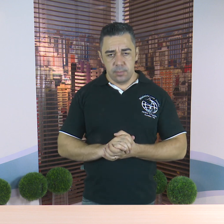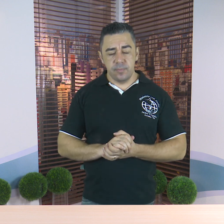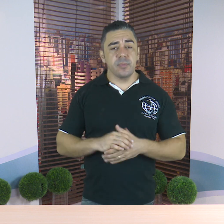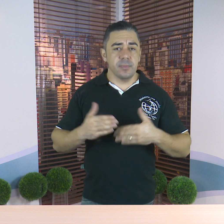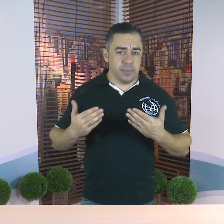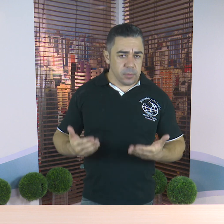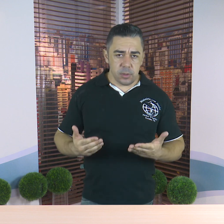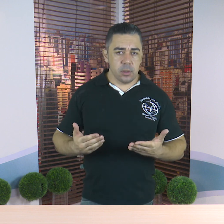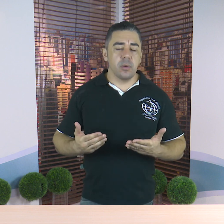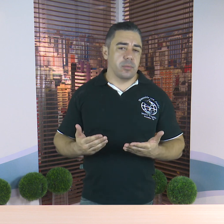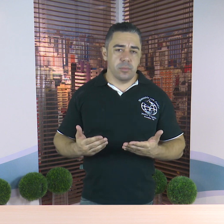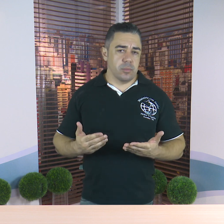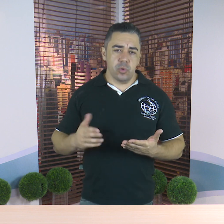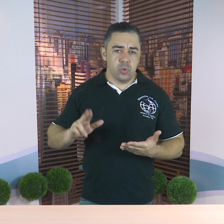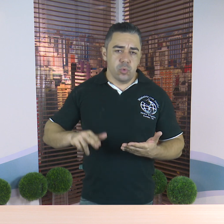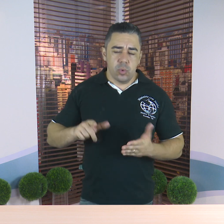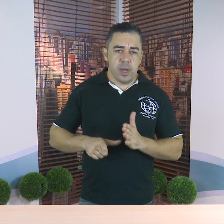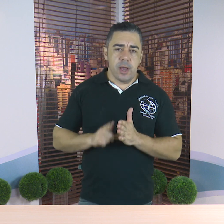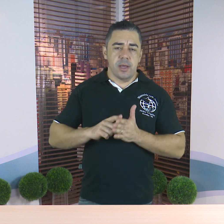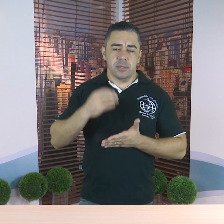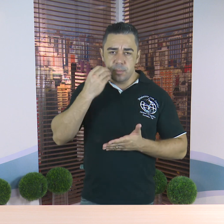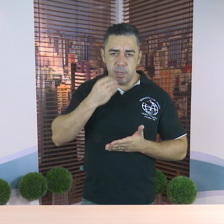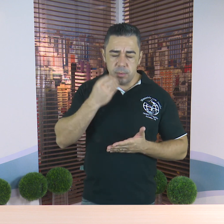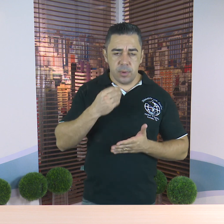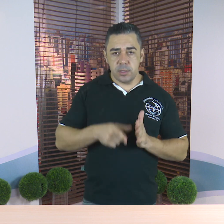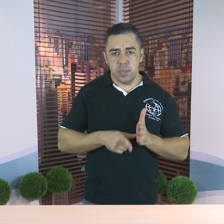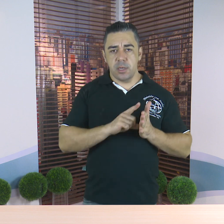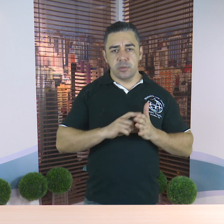jamais previstos antes do sofrimento.